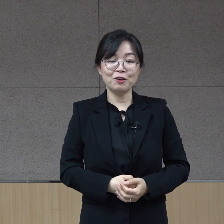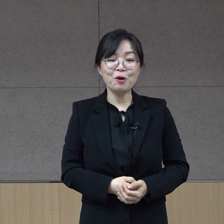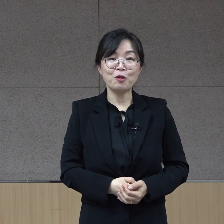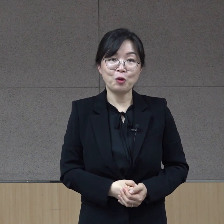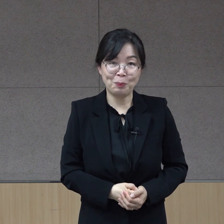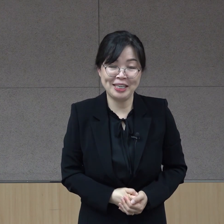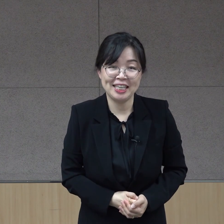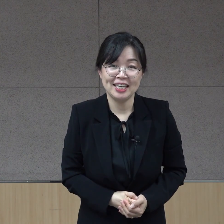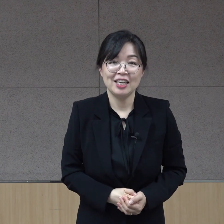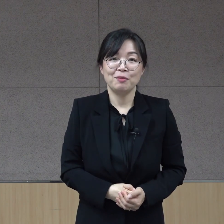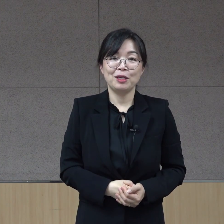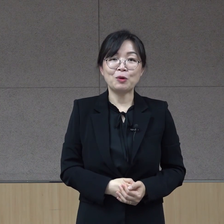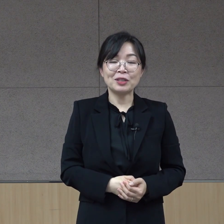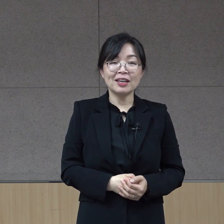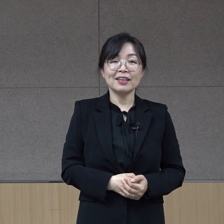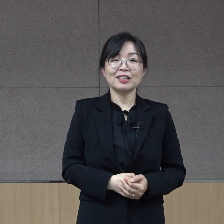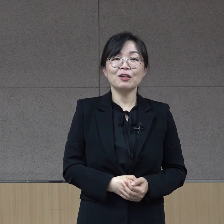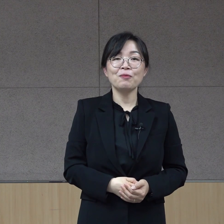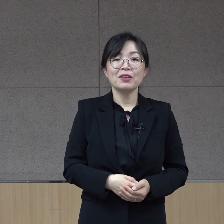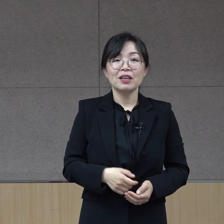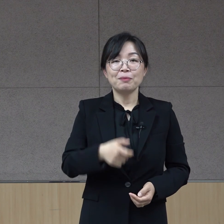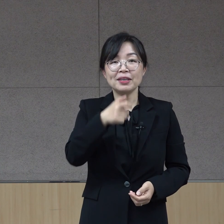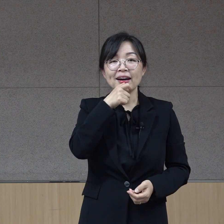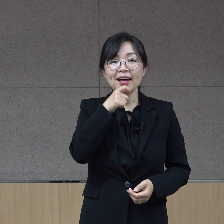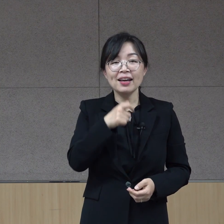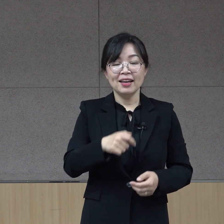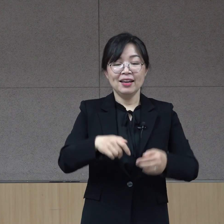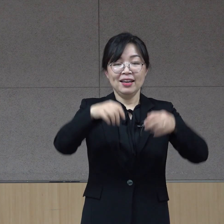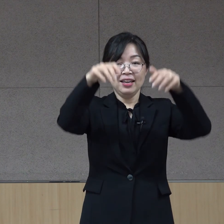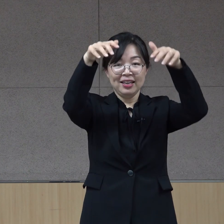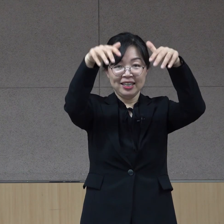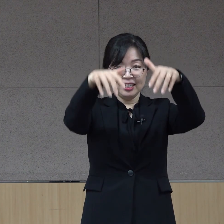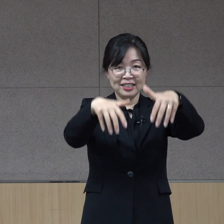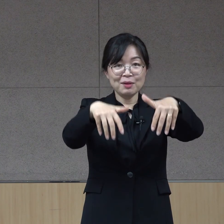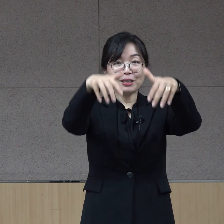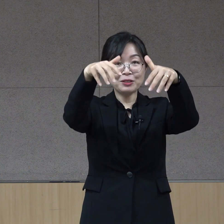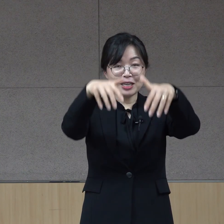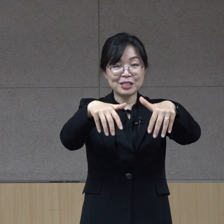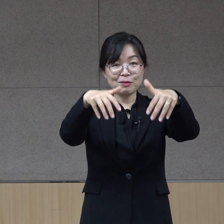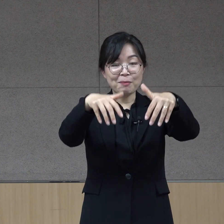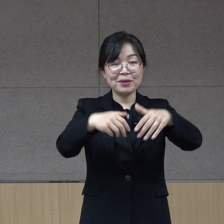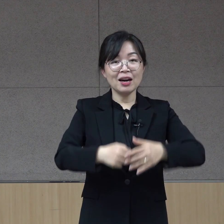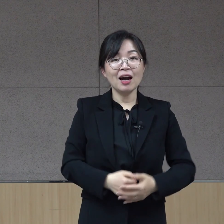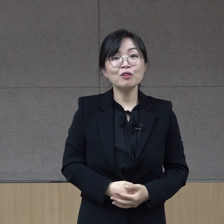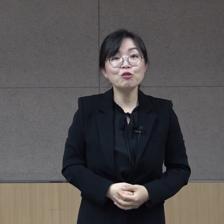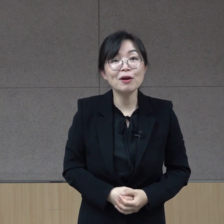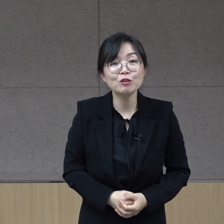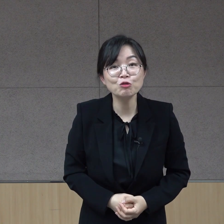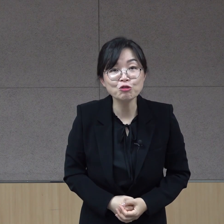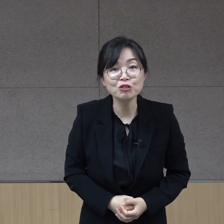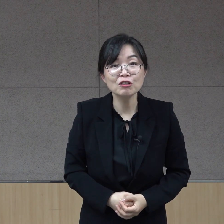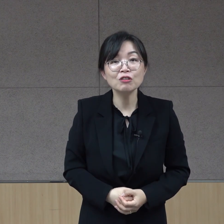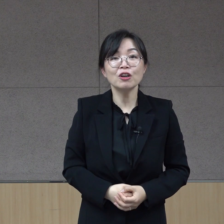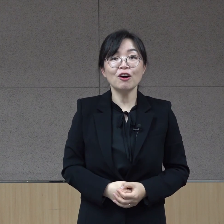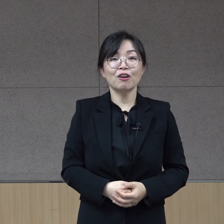아시고, 또 비도 어떻게 한다겠죠? 비가 일반적으로 내리지만 비가 한두 방울 뚝뚝 떨어져요.